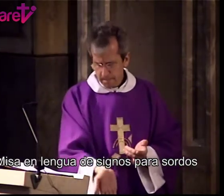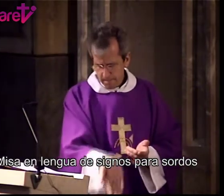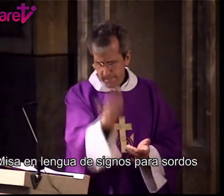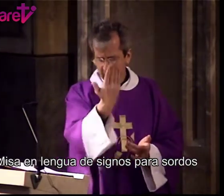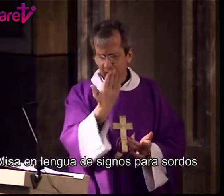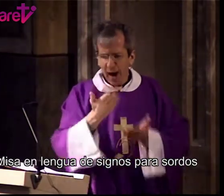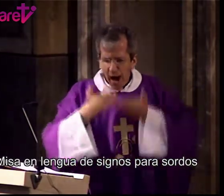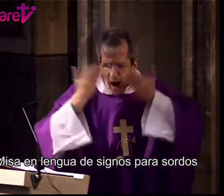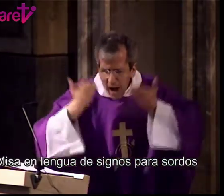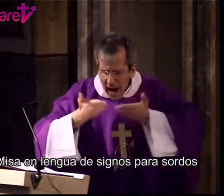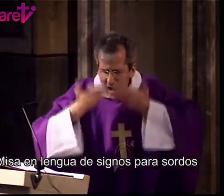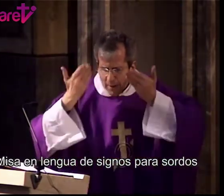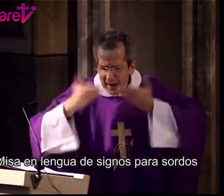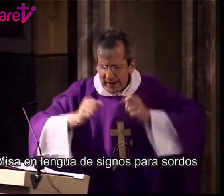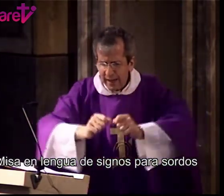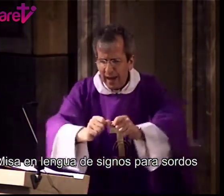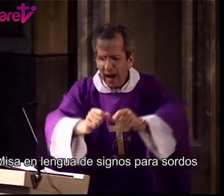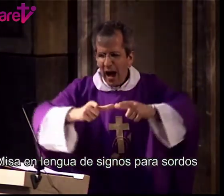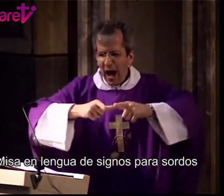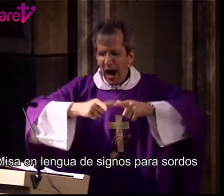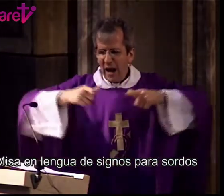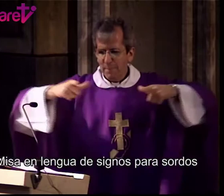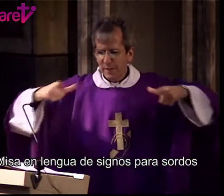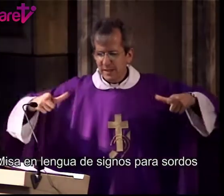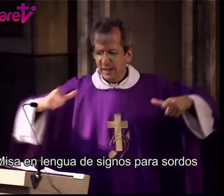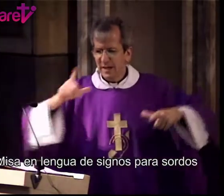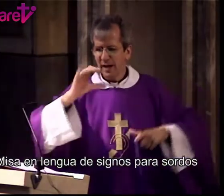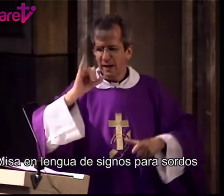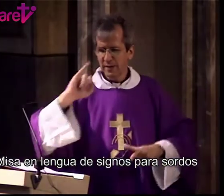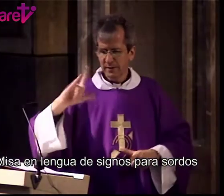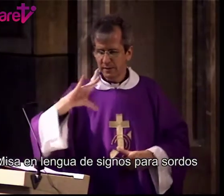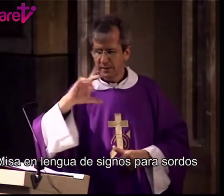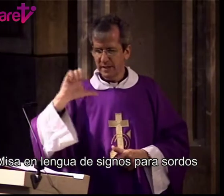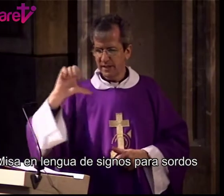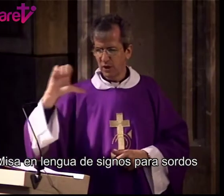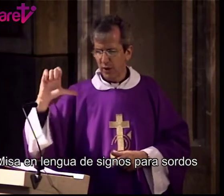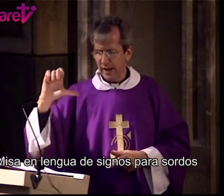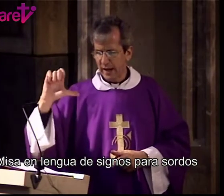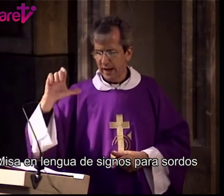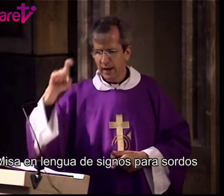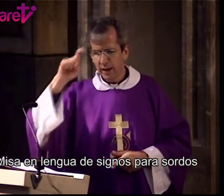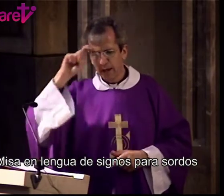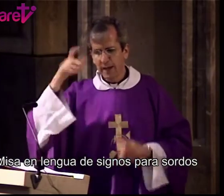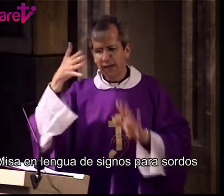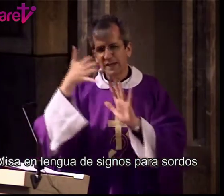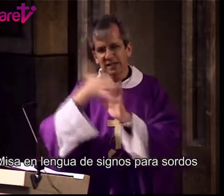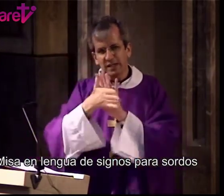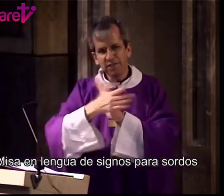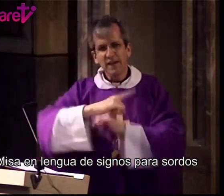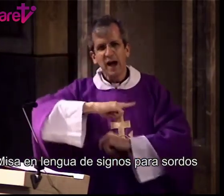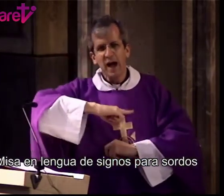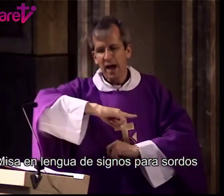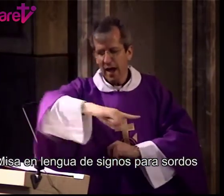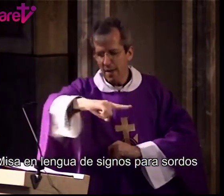Ve a lavarte a la piscina de Siloé, que significa